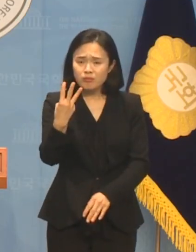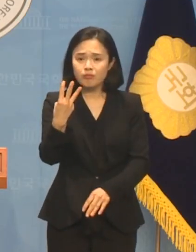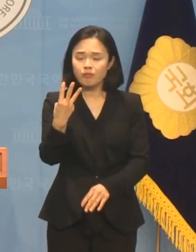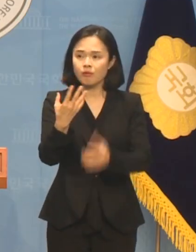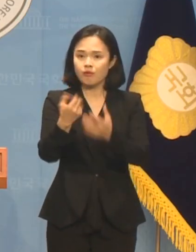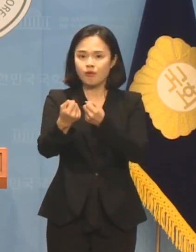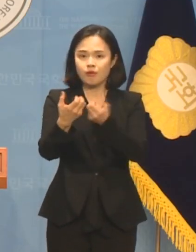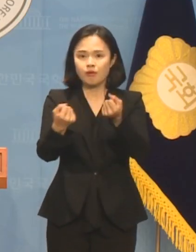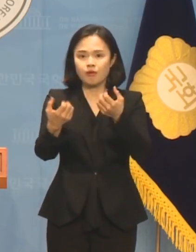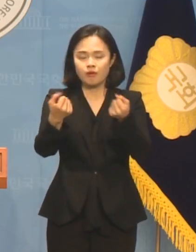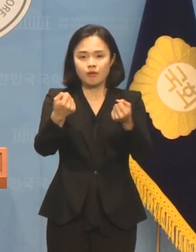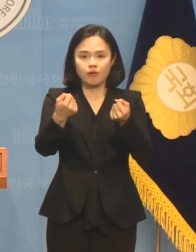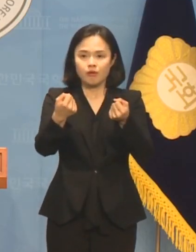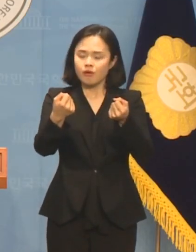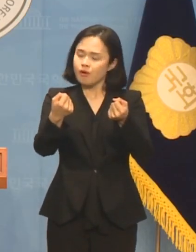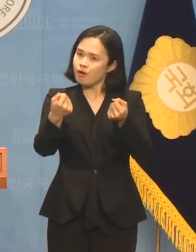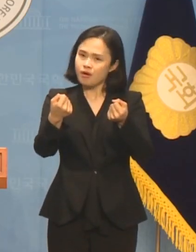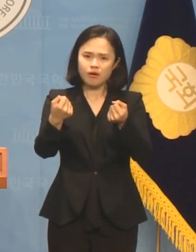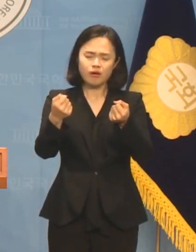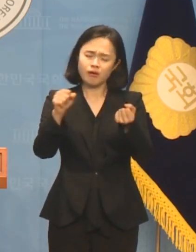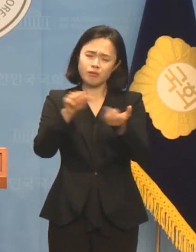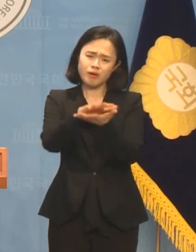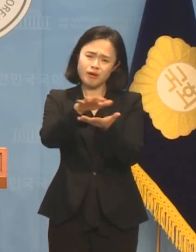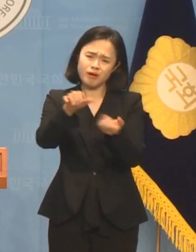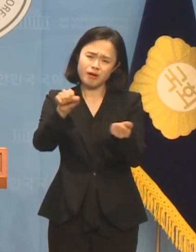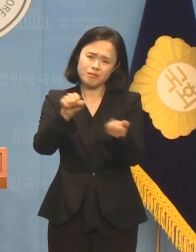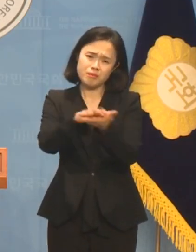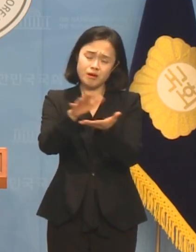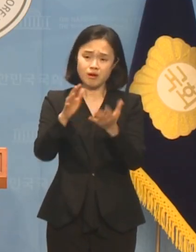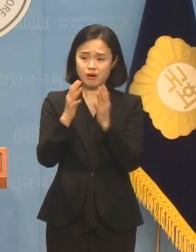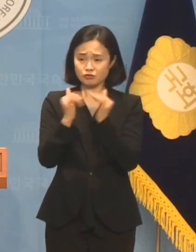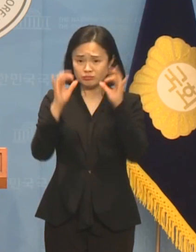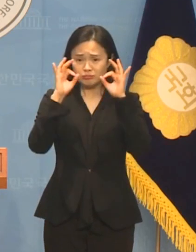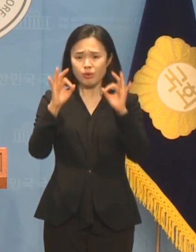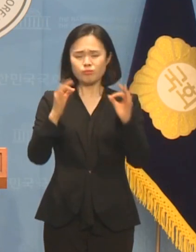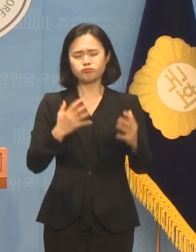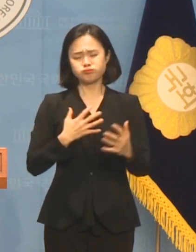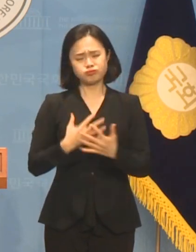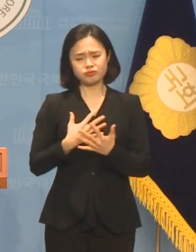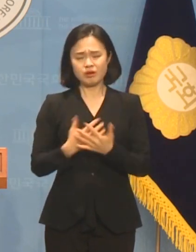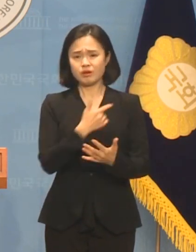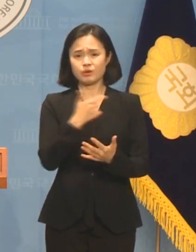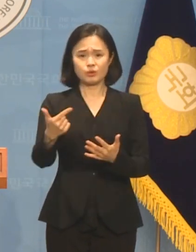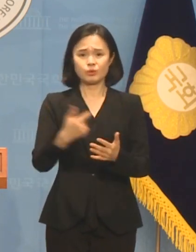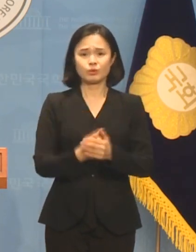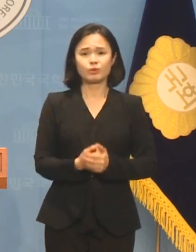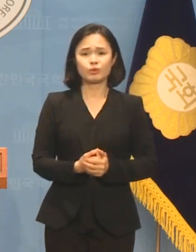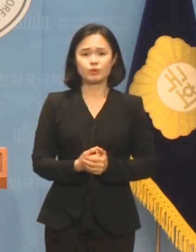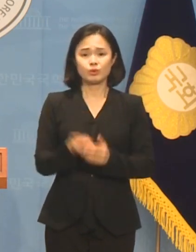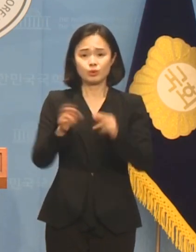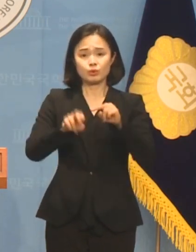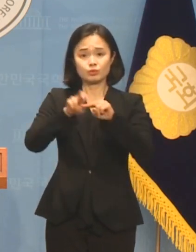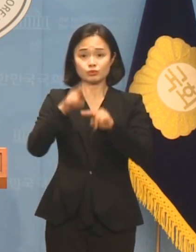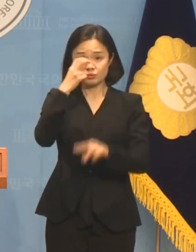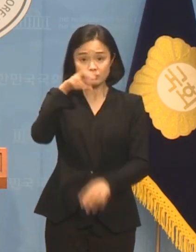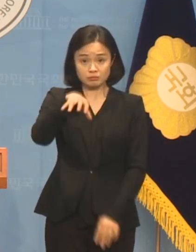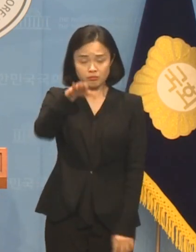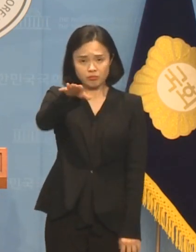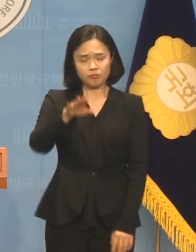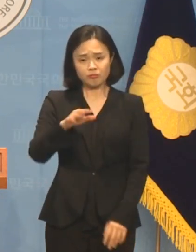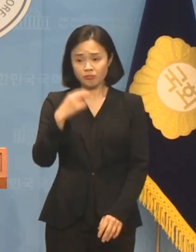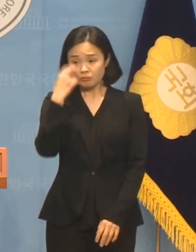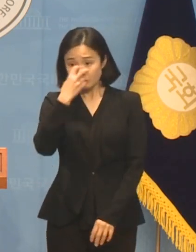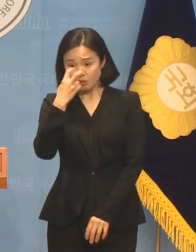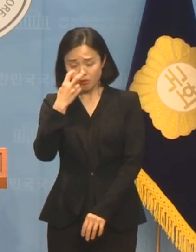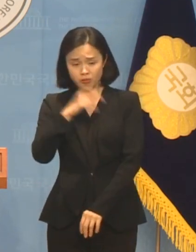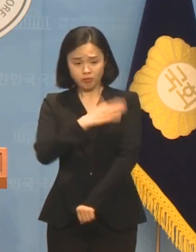불안하시겠습니까? 우선 공수처는 더 이상 권한 없는 수사를 지휘하지 마십시오. 더 이상